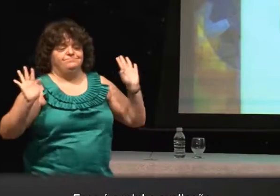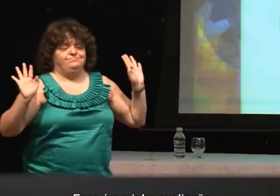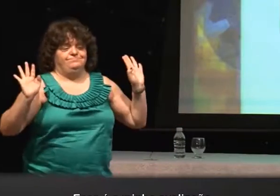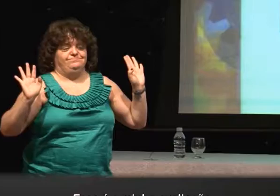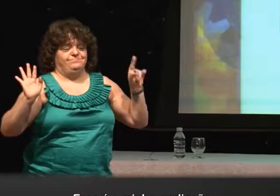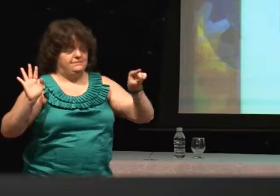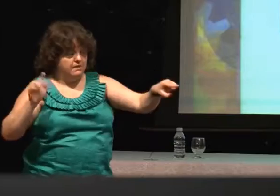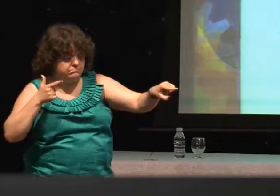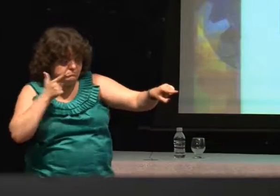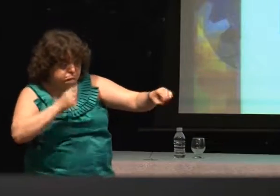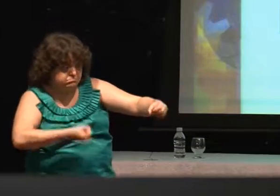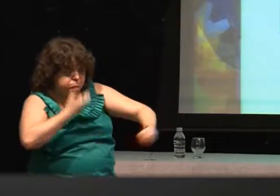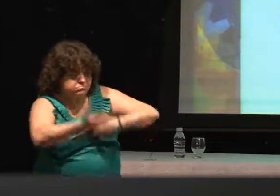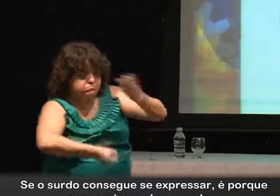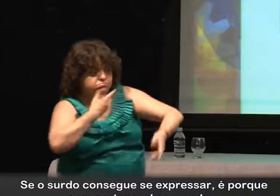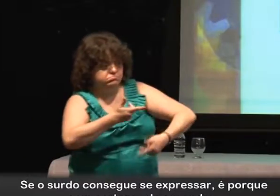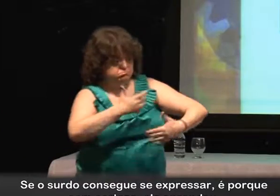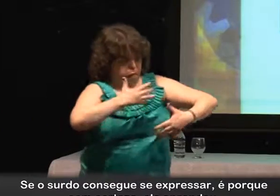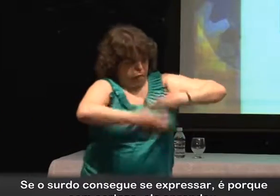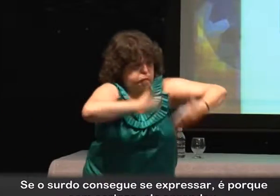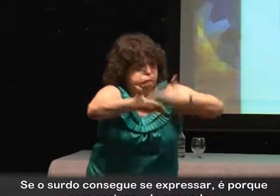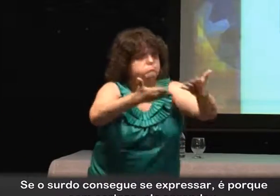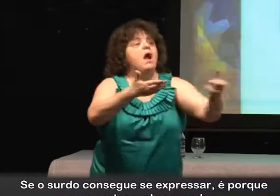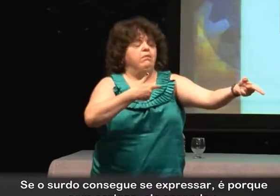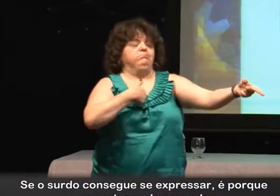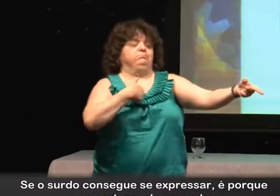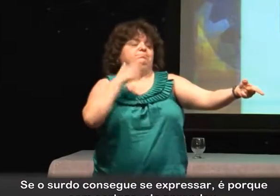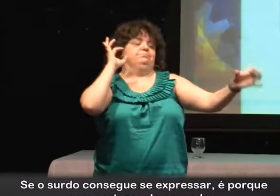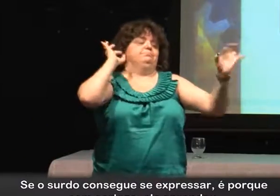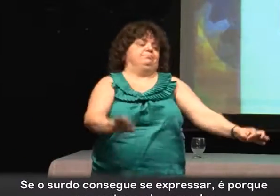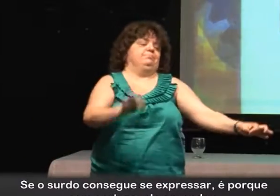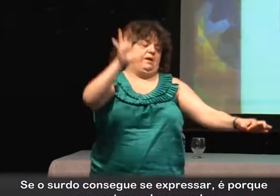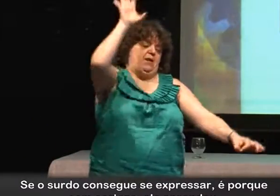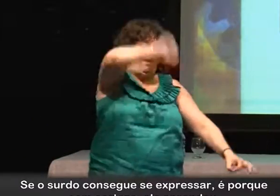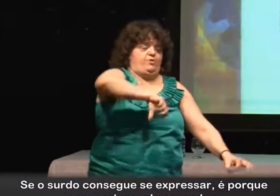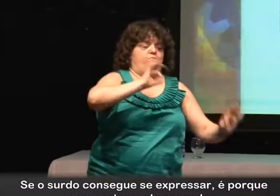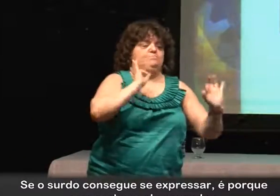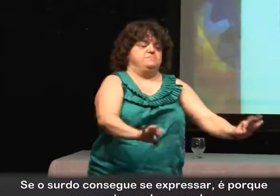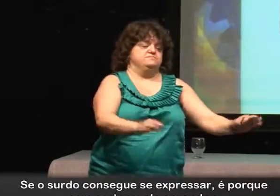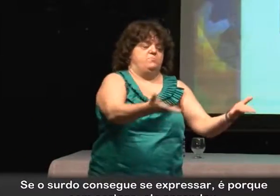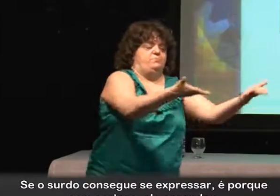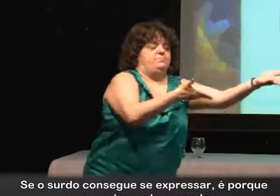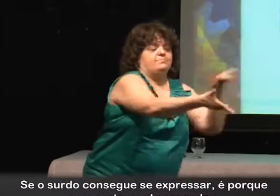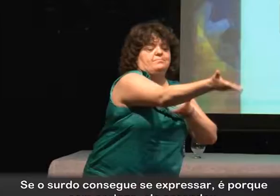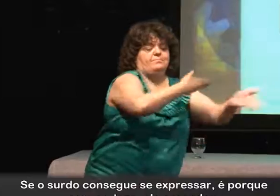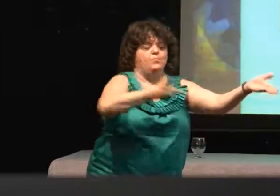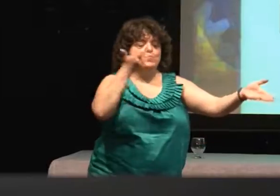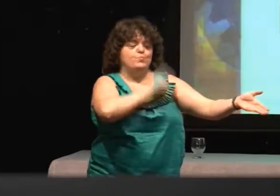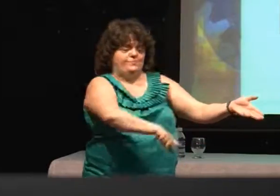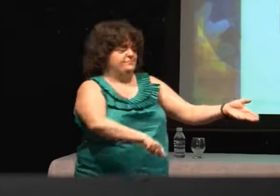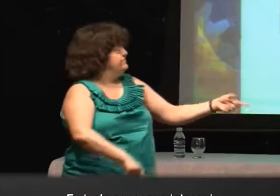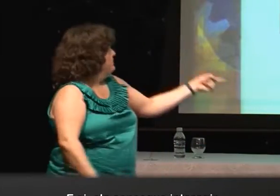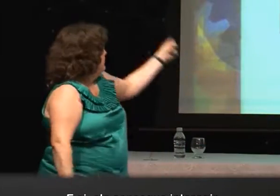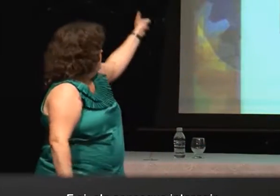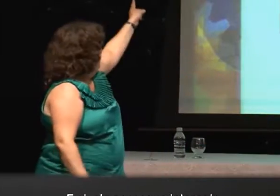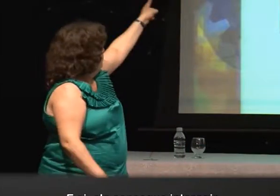avaliação. Se o surdo consegue se expressar, é porque com certeza ele aprendeu. E aí ele